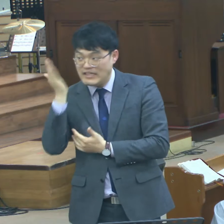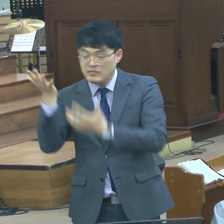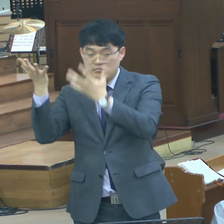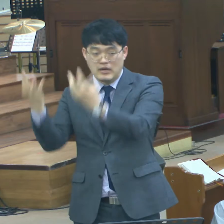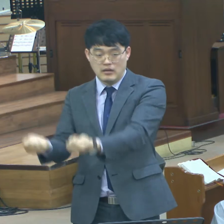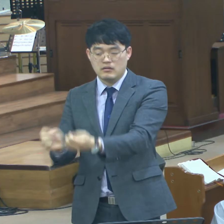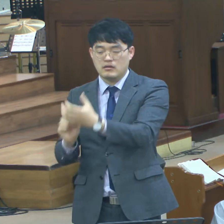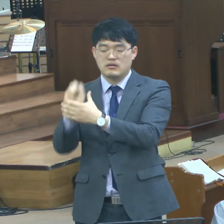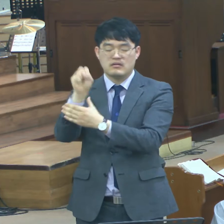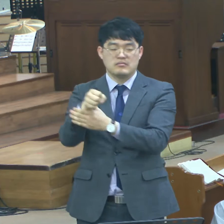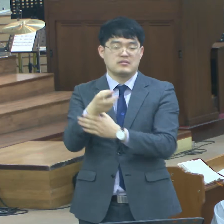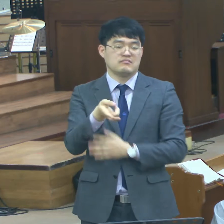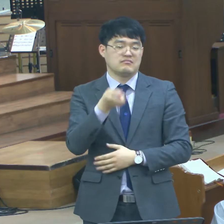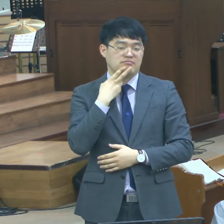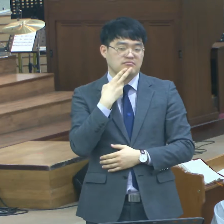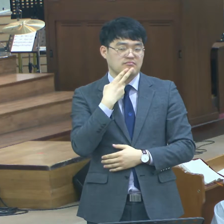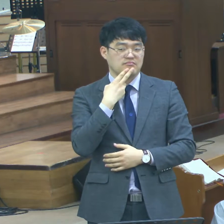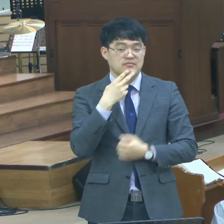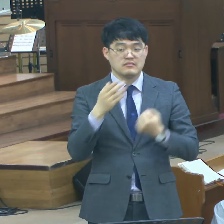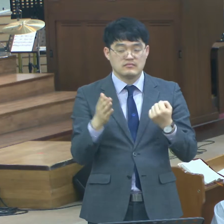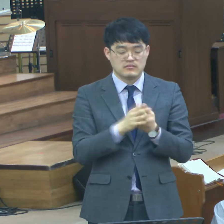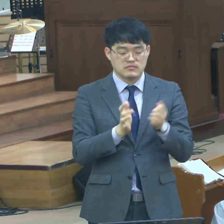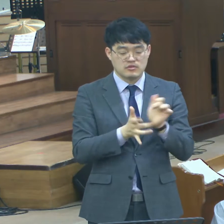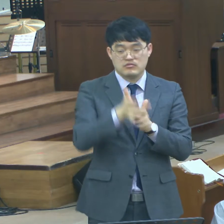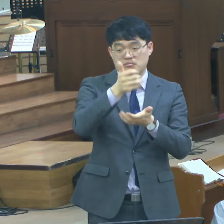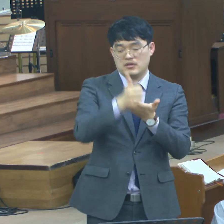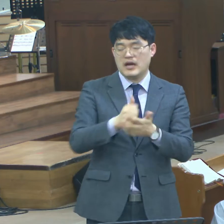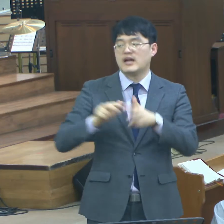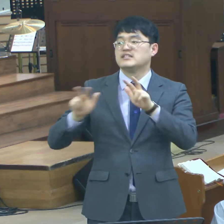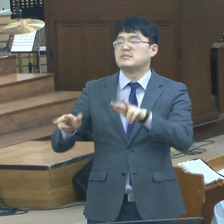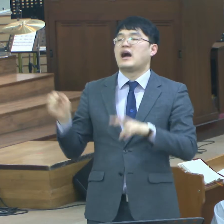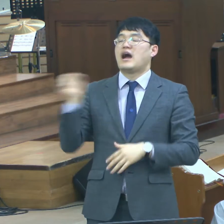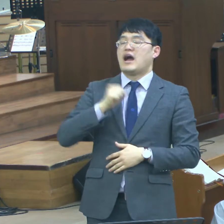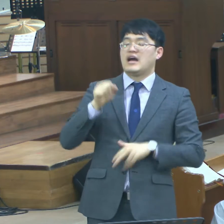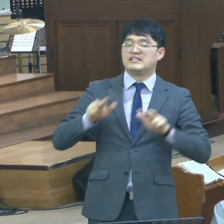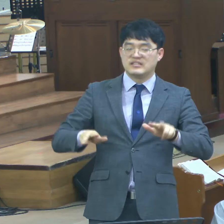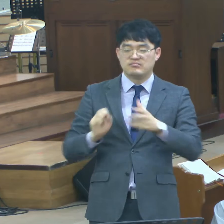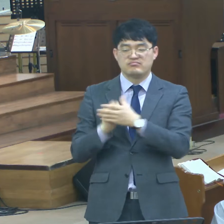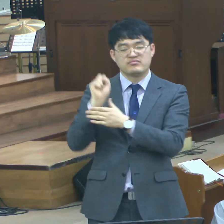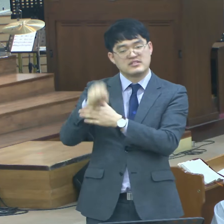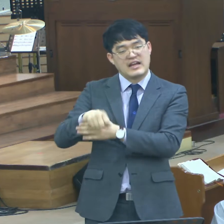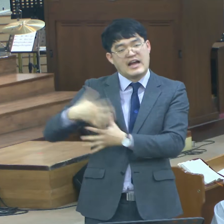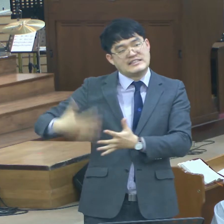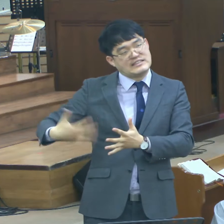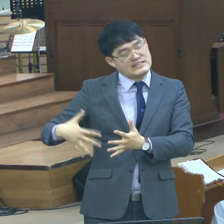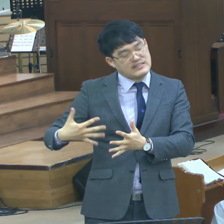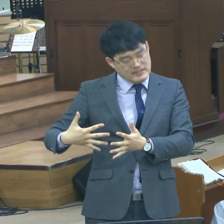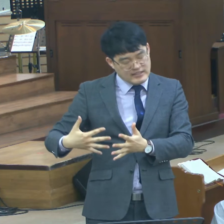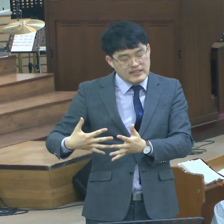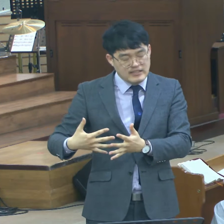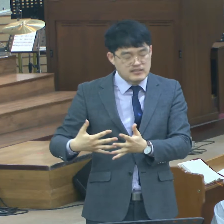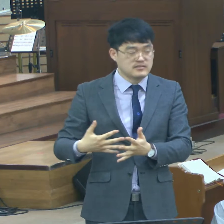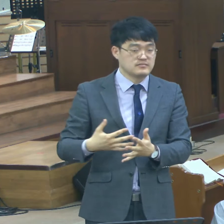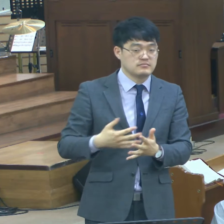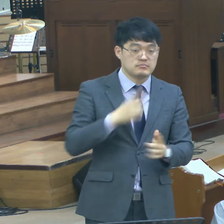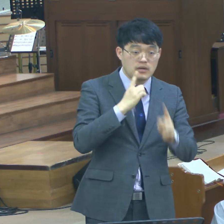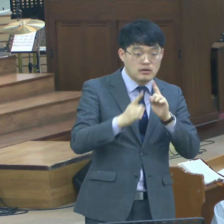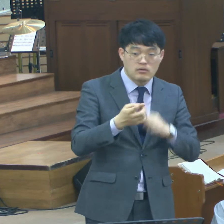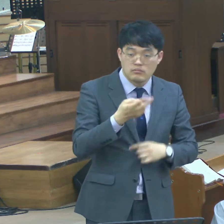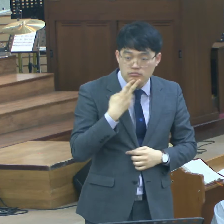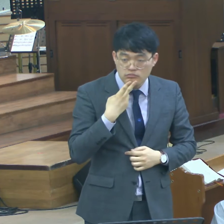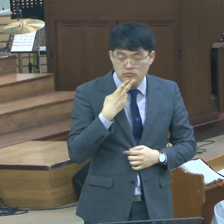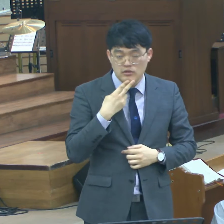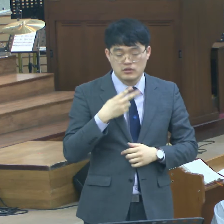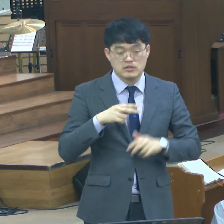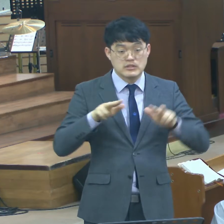없었어요. 그때 예수님께서 참 지금 무화과 열매를 맺을 때가 아니지 하고 뒤로 물러나지 않으시고